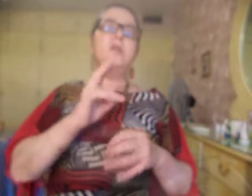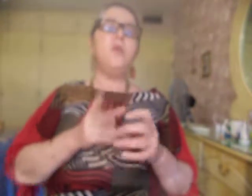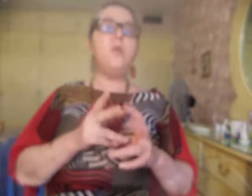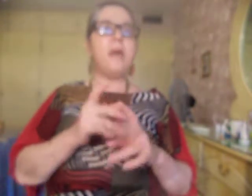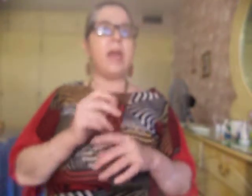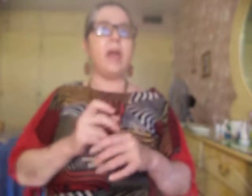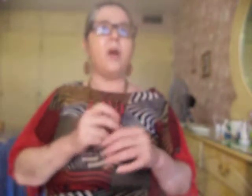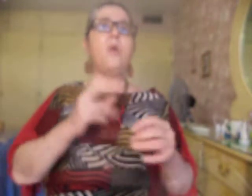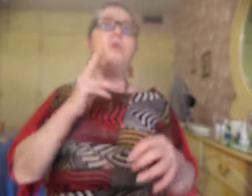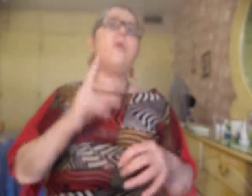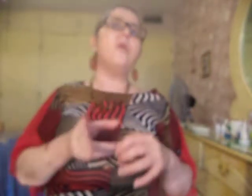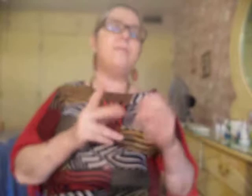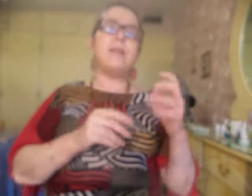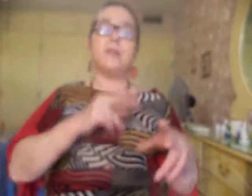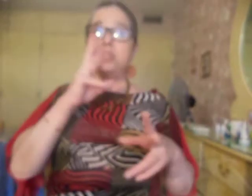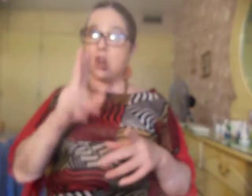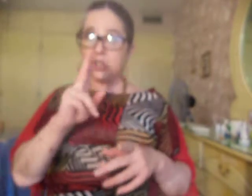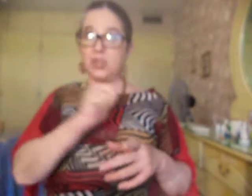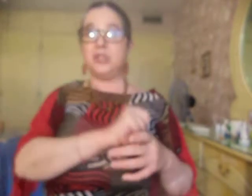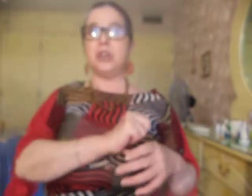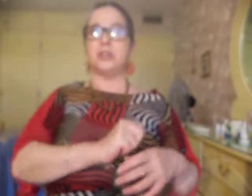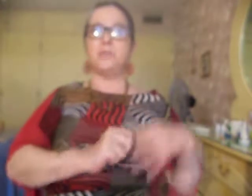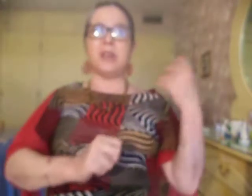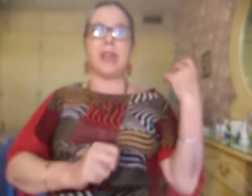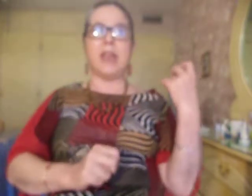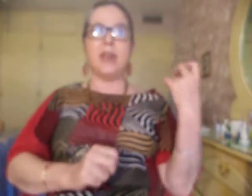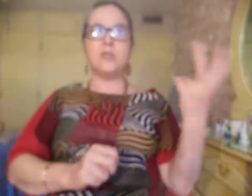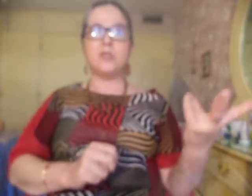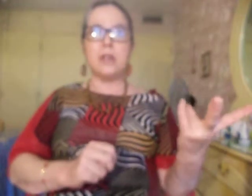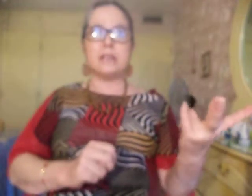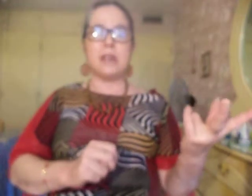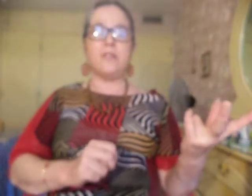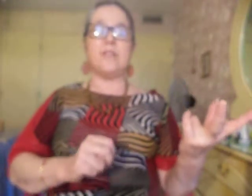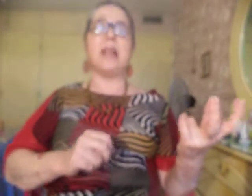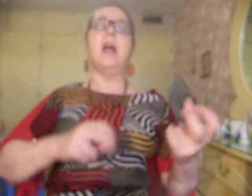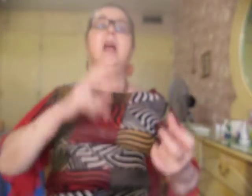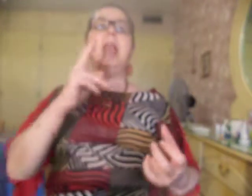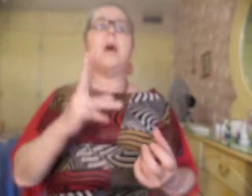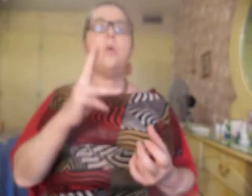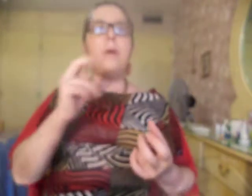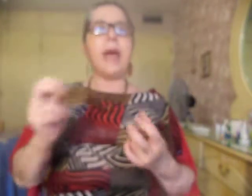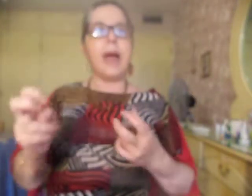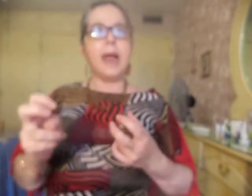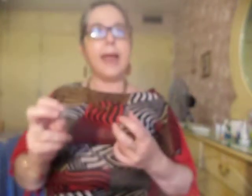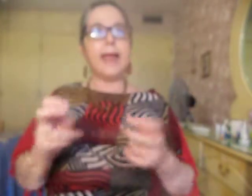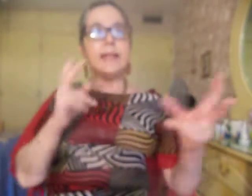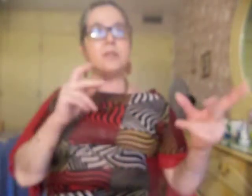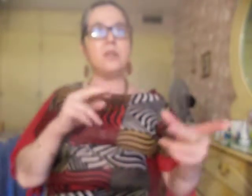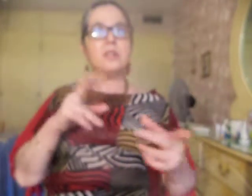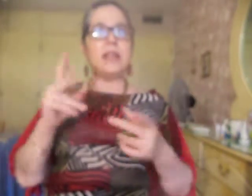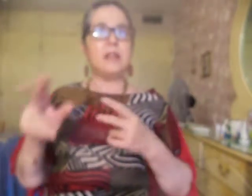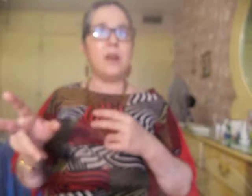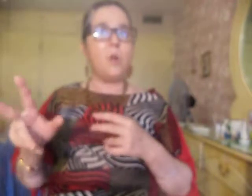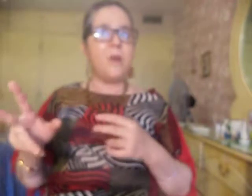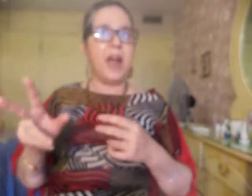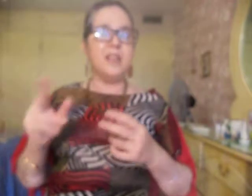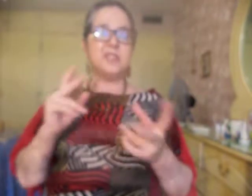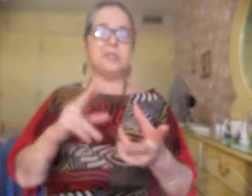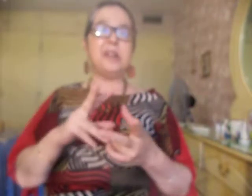UV, perdón, dos, son dos, porque el otro es artificial. La UVA son los, la UVA son los